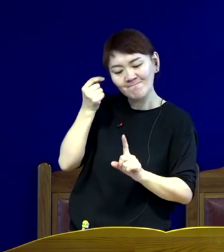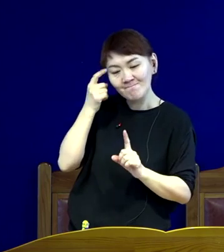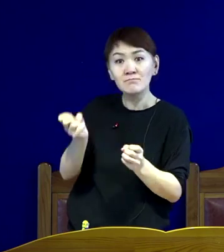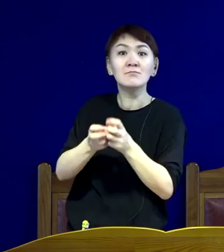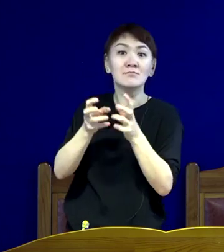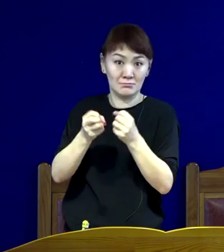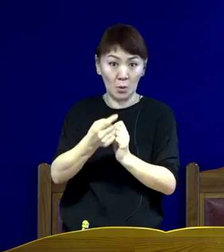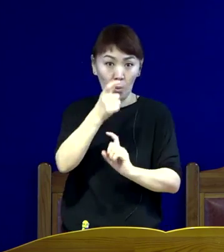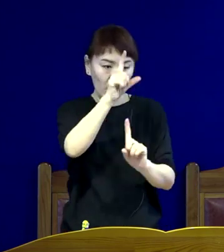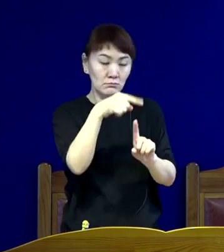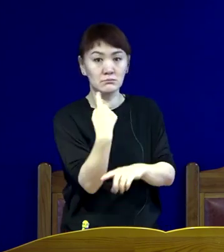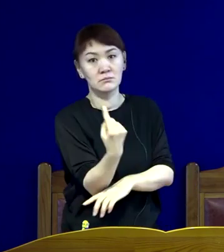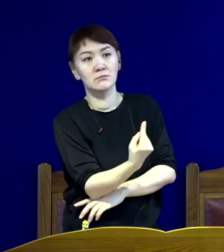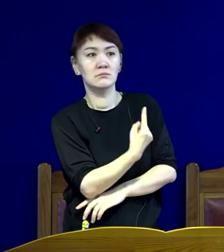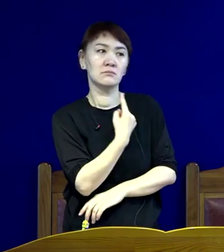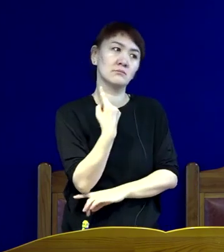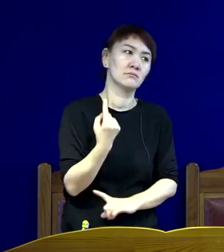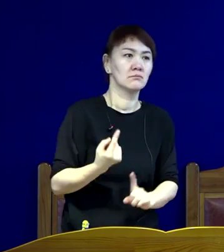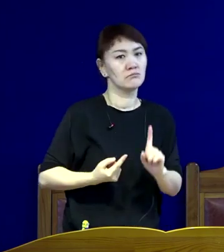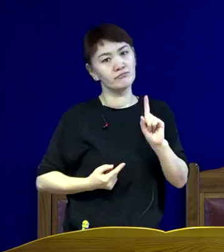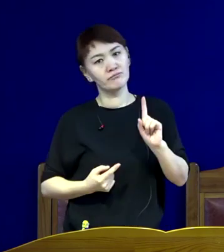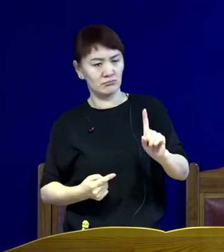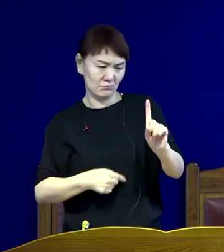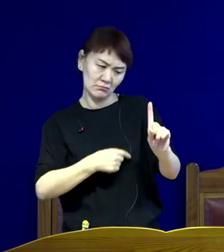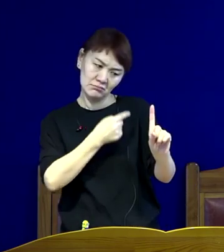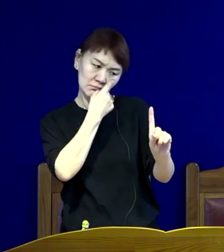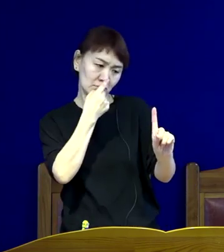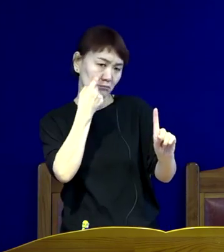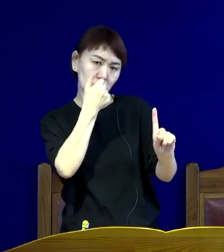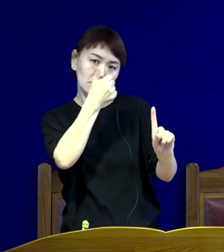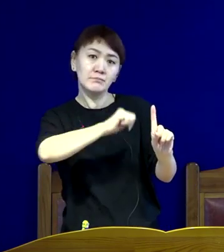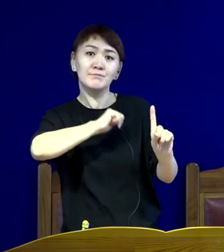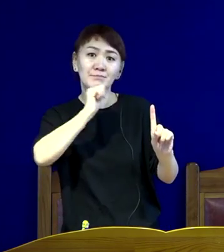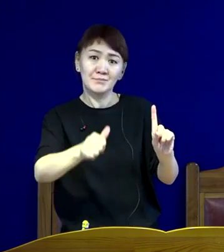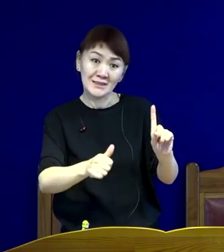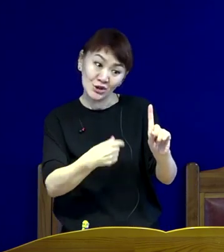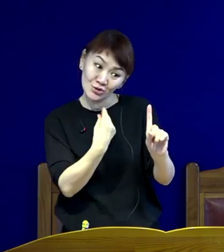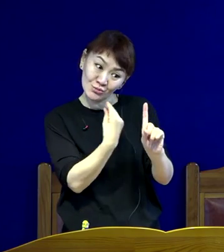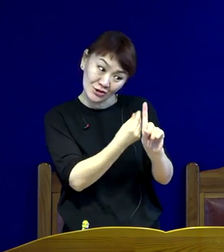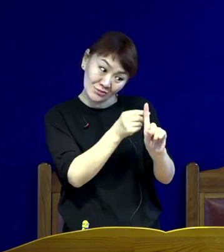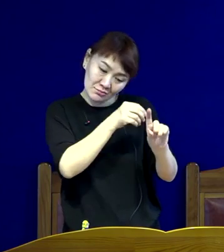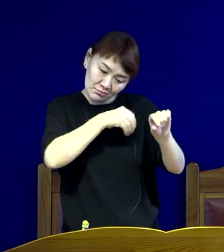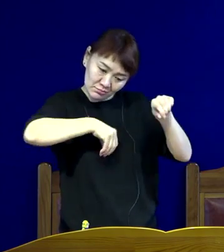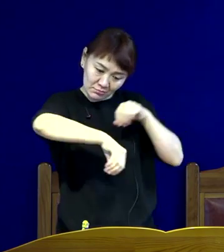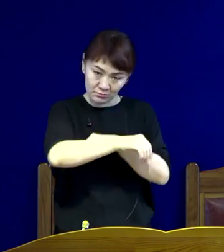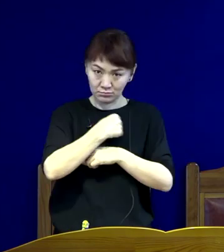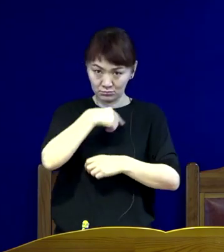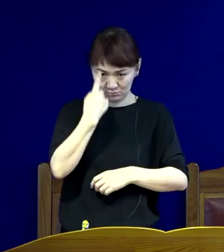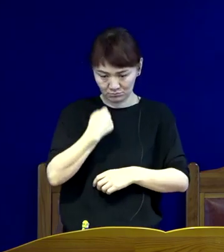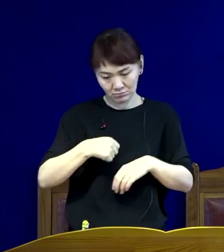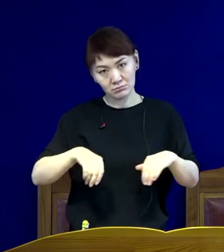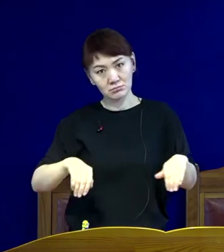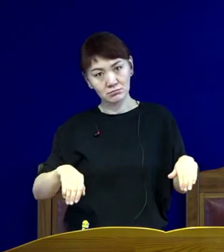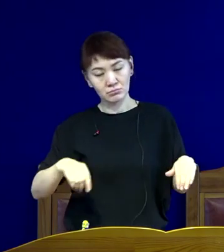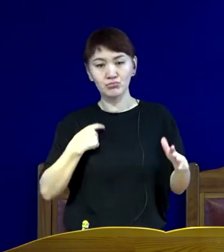Өөрөөр хэлбэл эдийн цэцэрлэгт байгаа Адам бол бурхан өөрөө өөрийг тайлбарлаж байгаа төгс